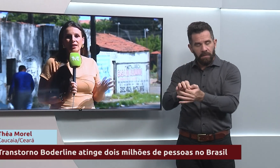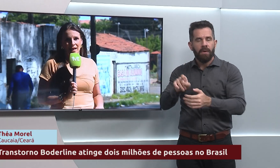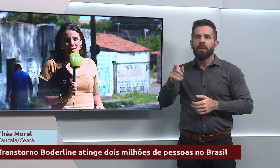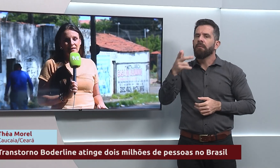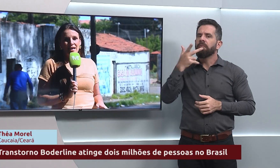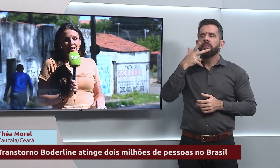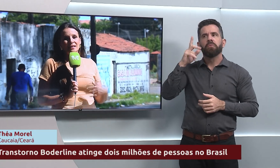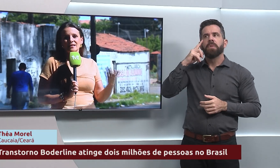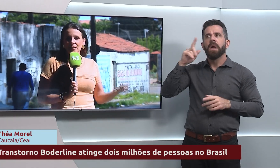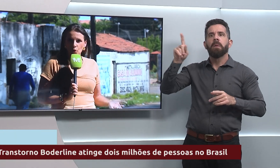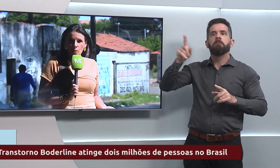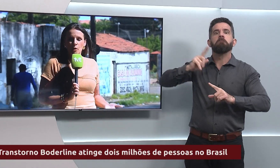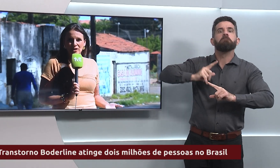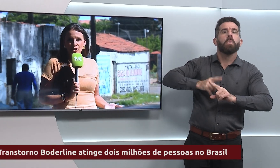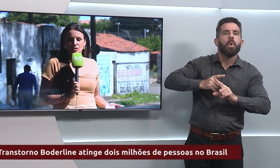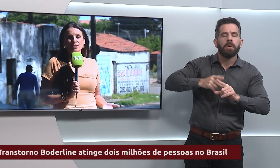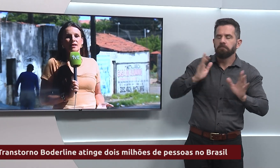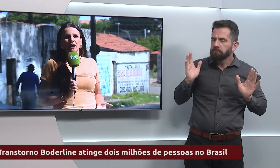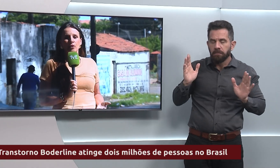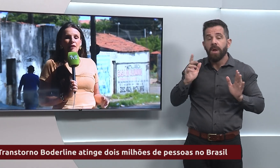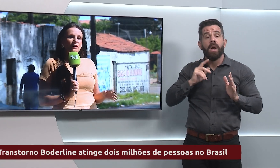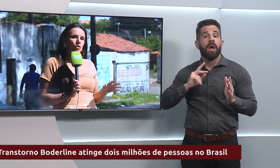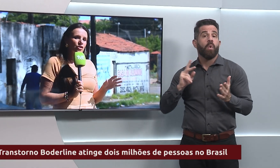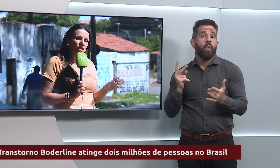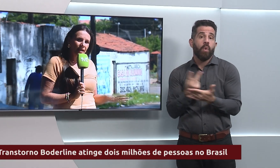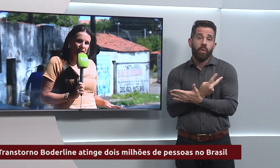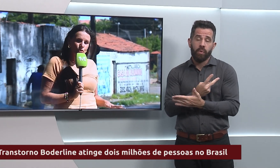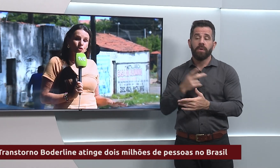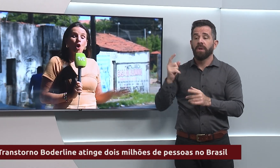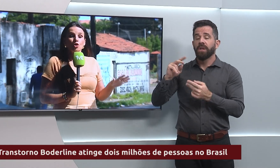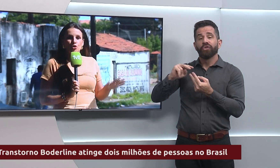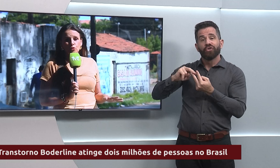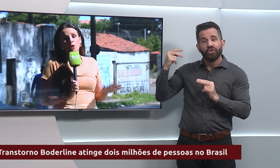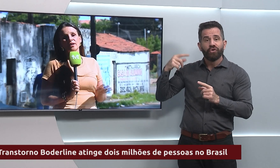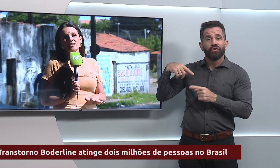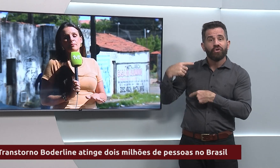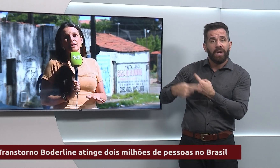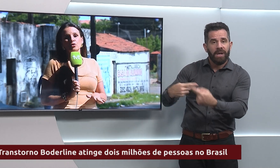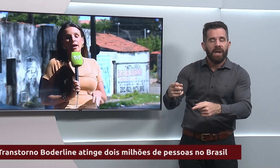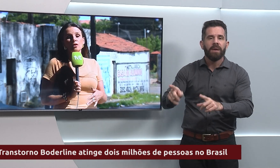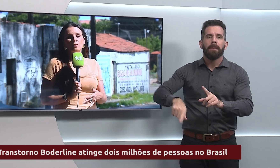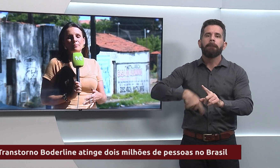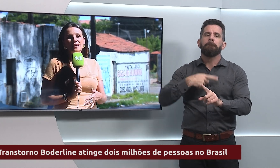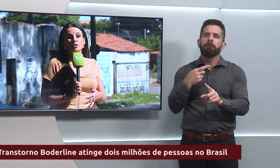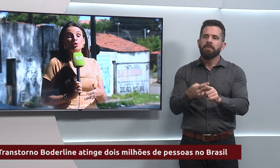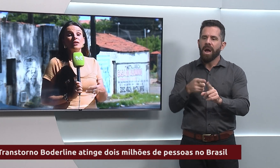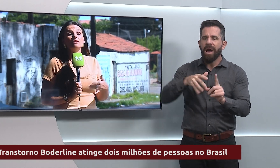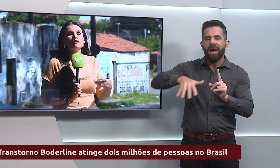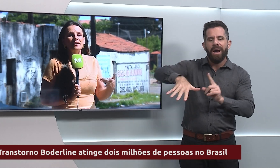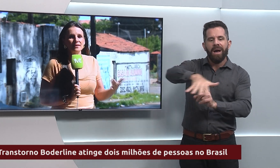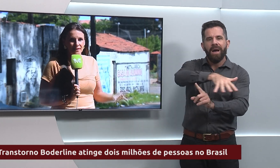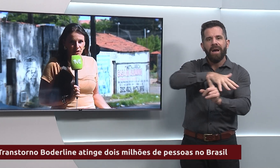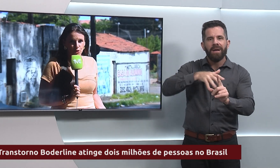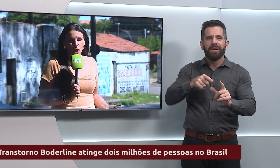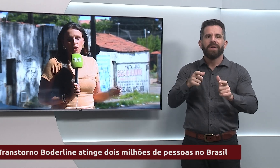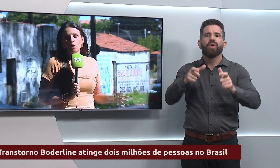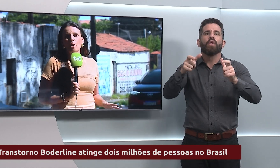borderline. Ele está normalmente associado a fatores genéticos junto ao crescimento em um ambiente invalidante. Normalmente,